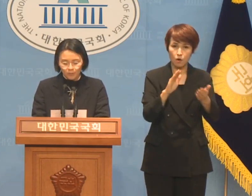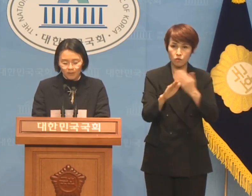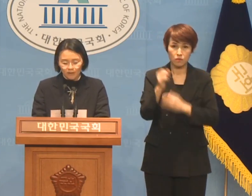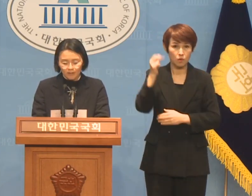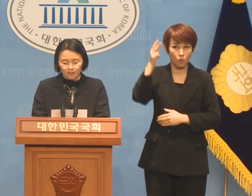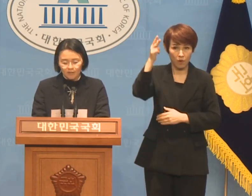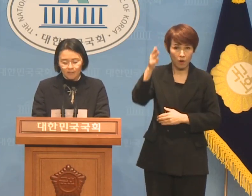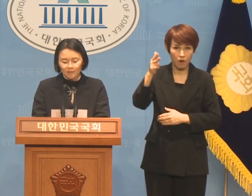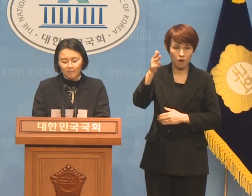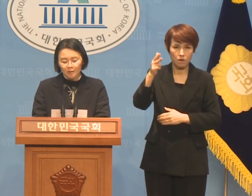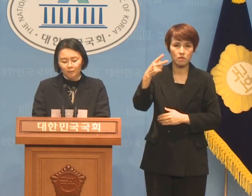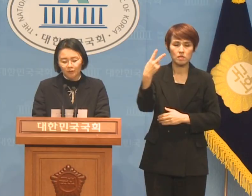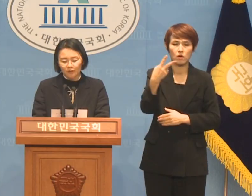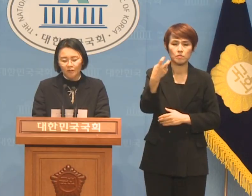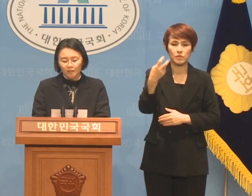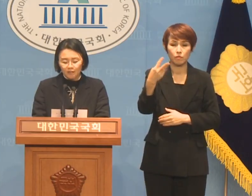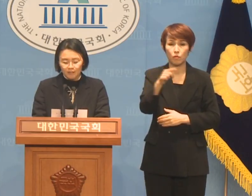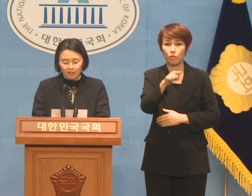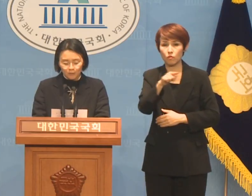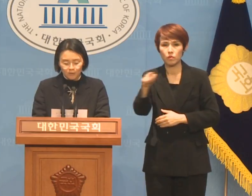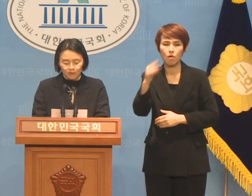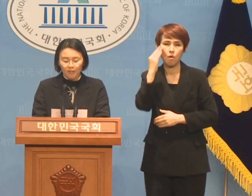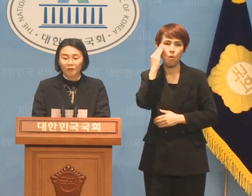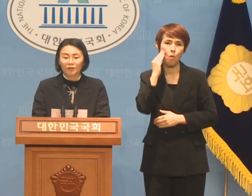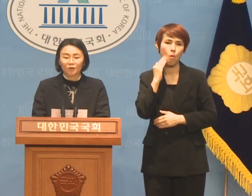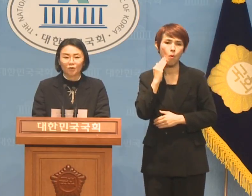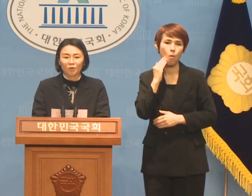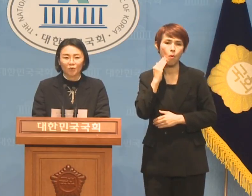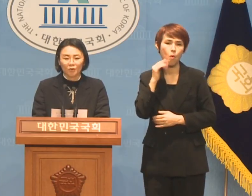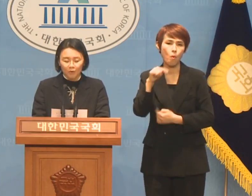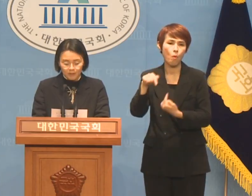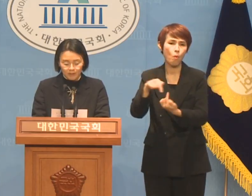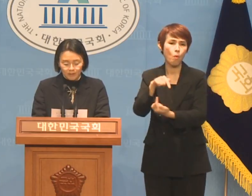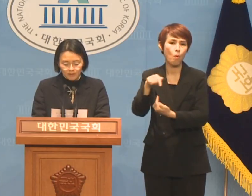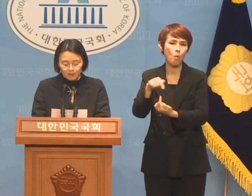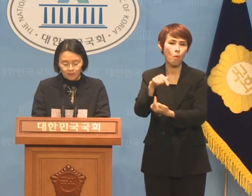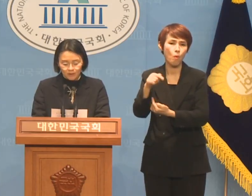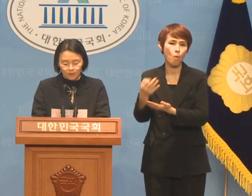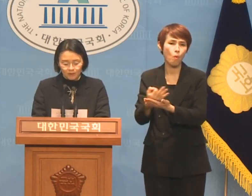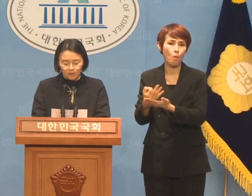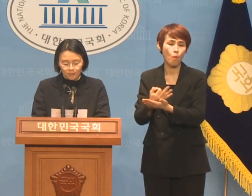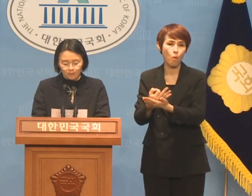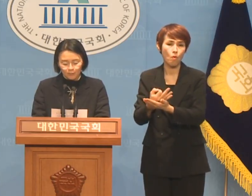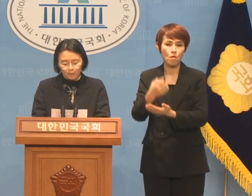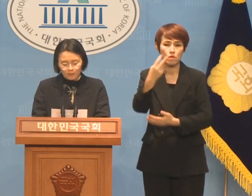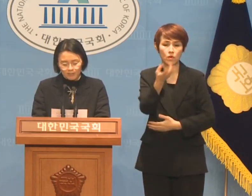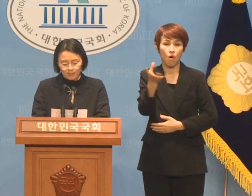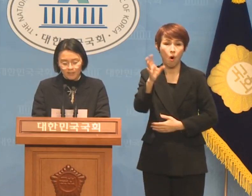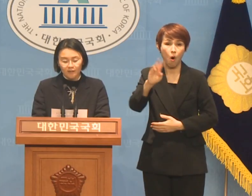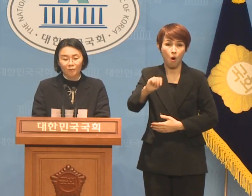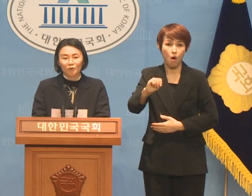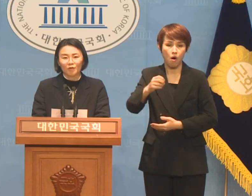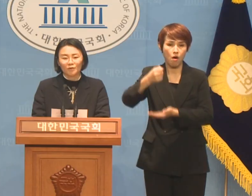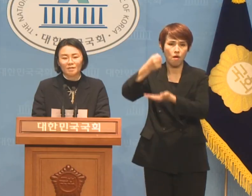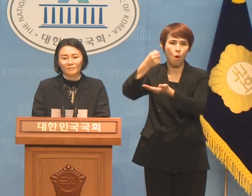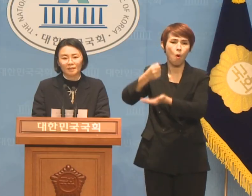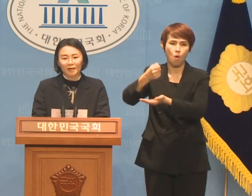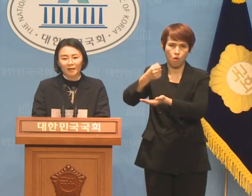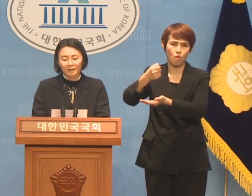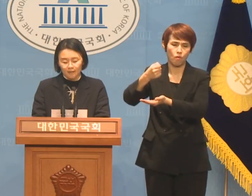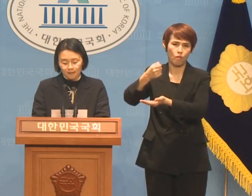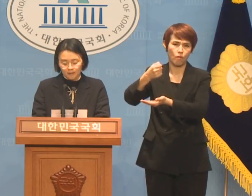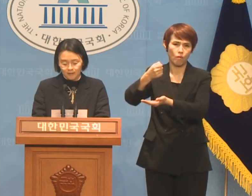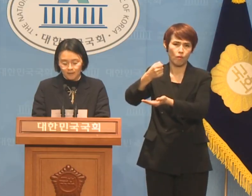세종호텔은 오히려 2023년부터 흑자로 전환되었고 2천억 원이 넘는 부동산 자산을 보유하고